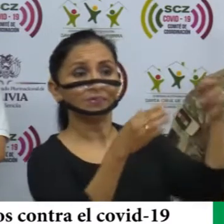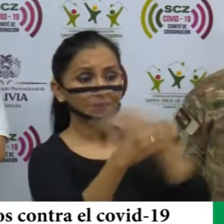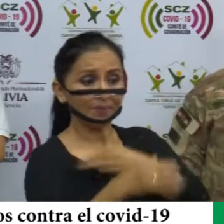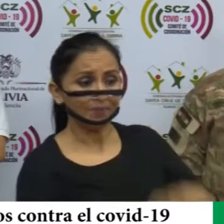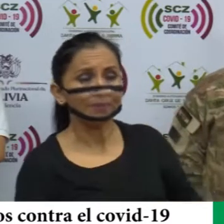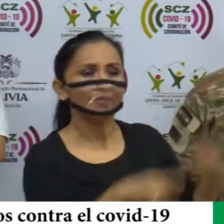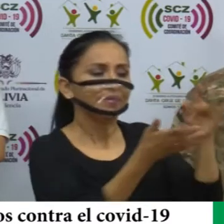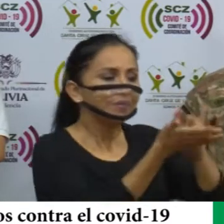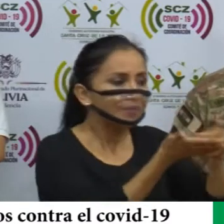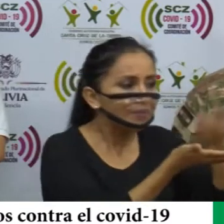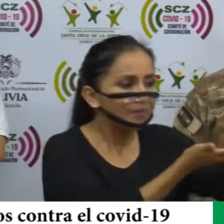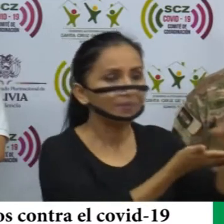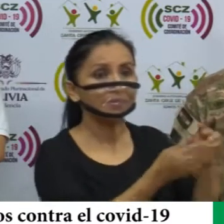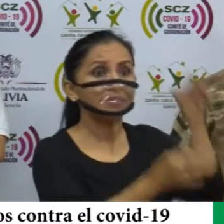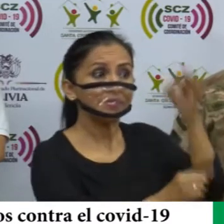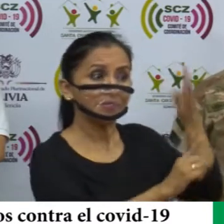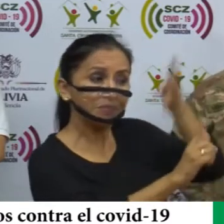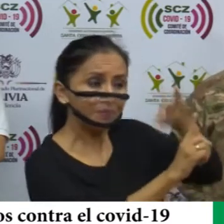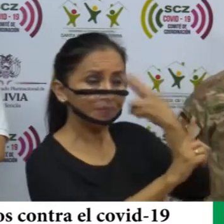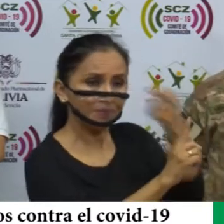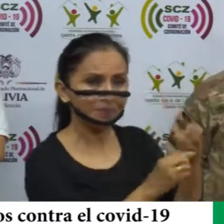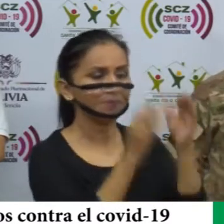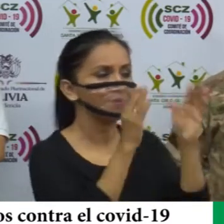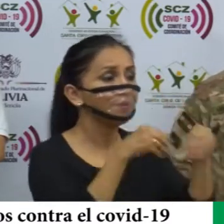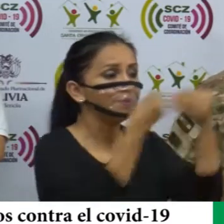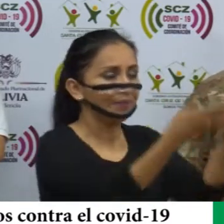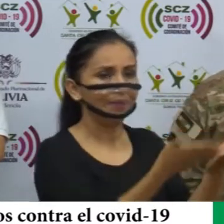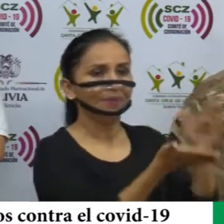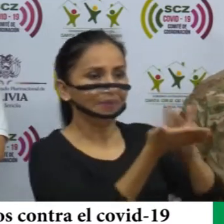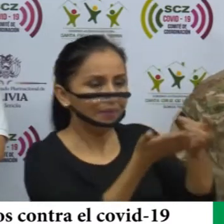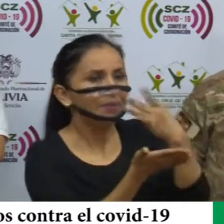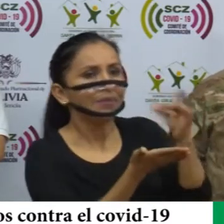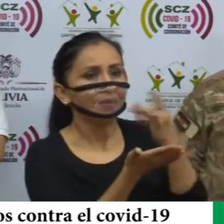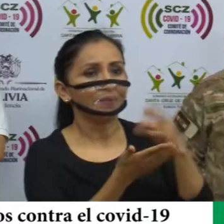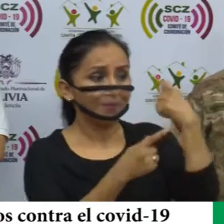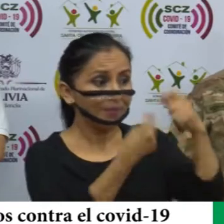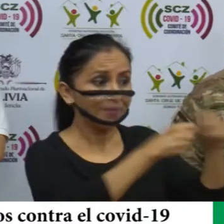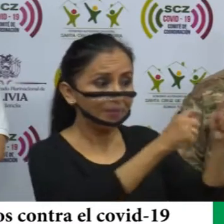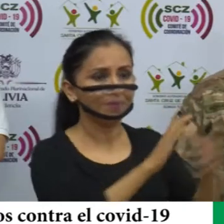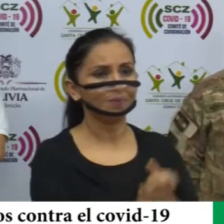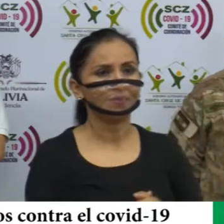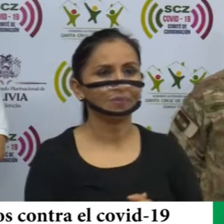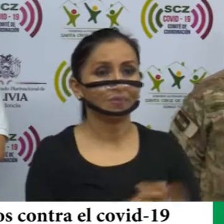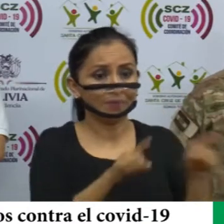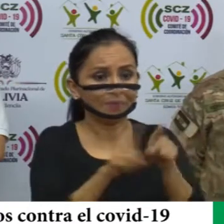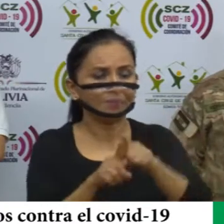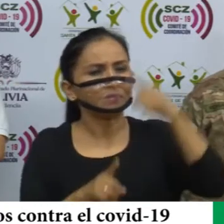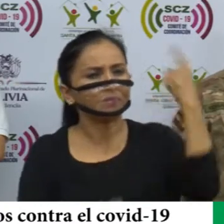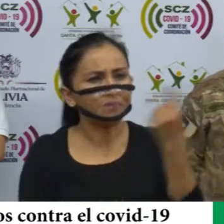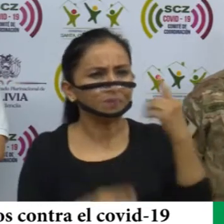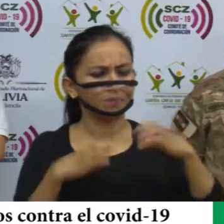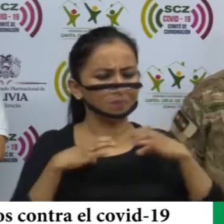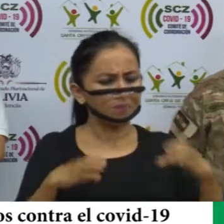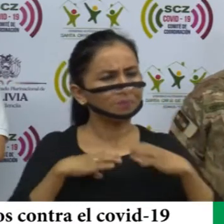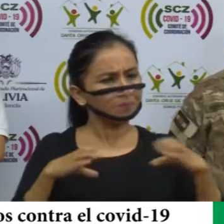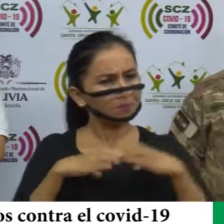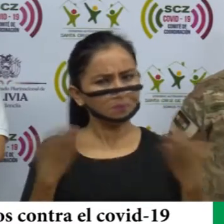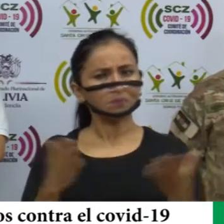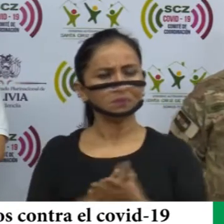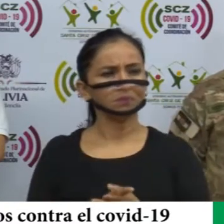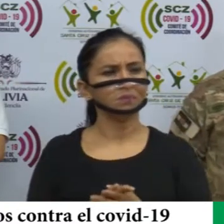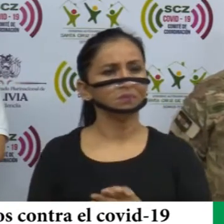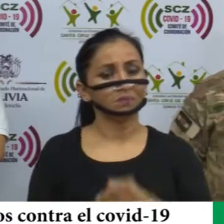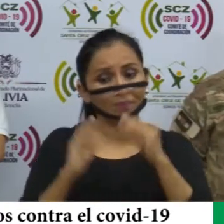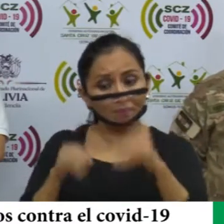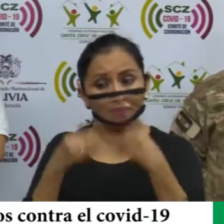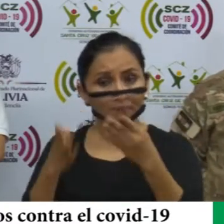tratamiento a las personas que han salido sospechosas para que ellas puedan atenderse en sus casas, además de siempre la capacitación y la información que se les